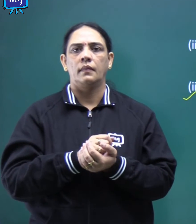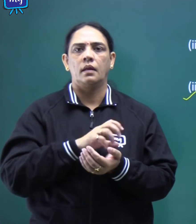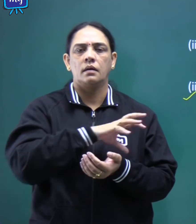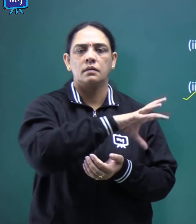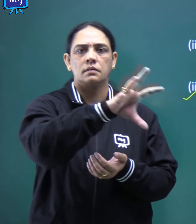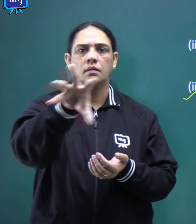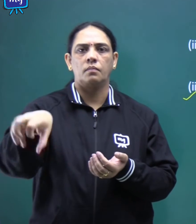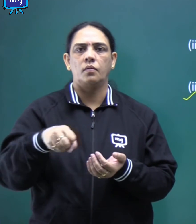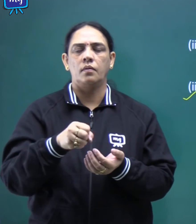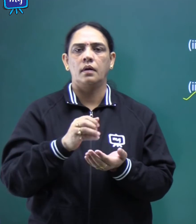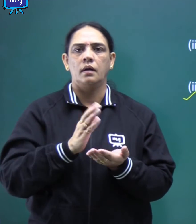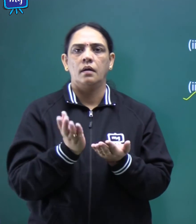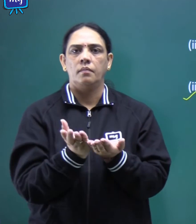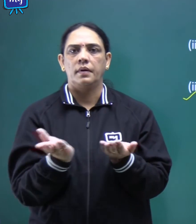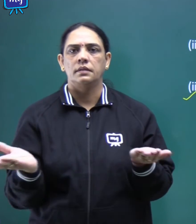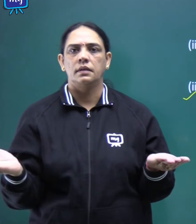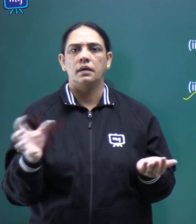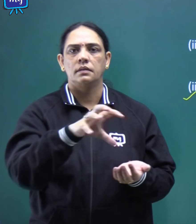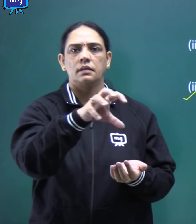संपूर्ण पृष्ठीय क्षेत्रफल